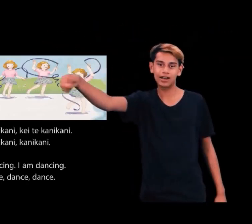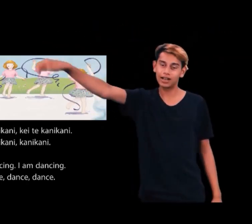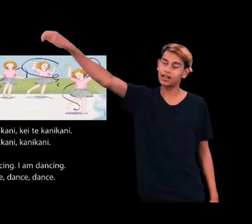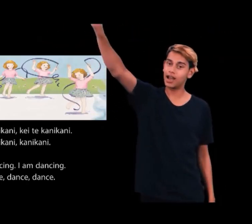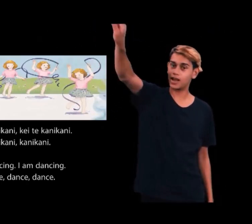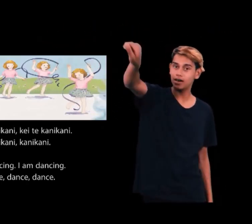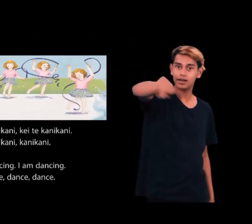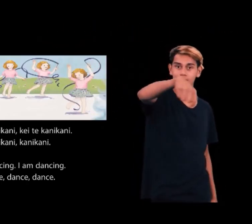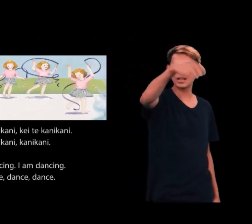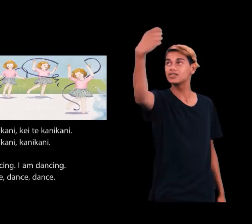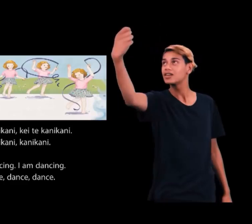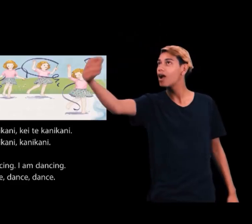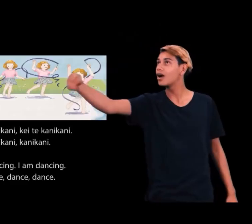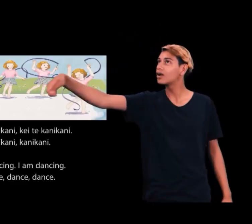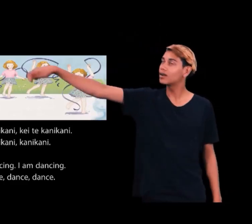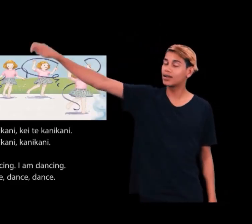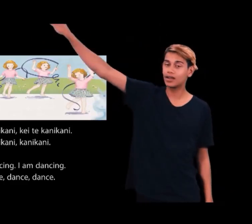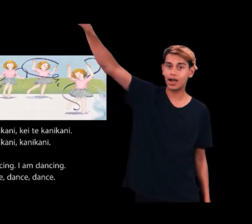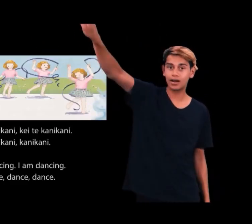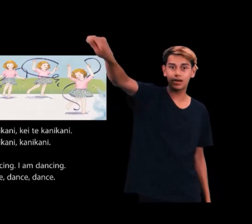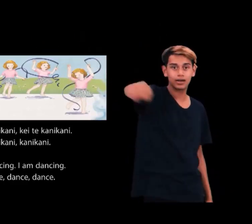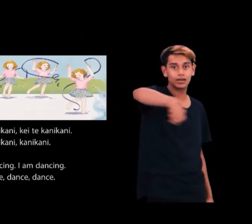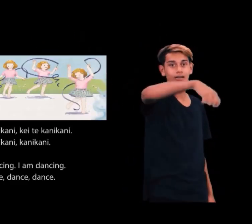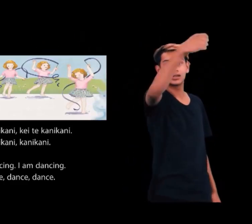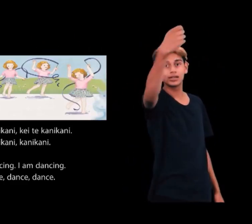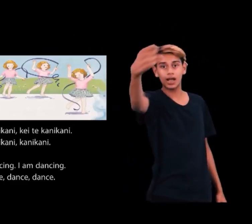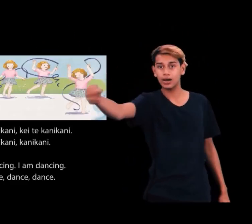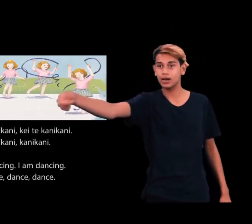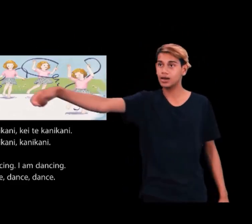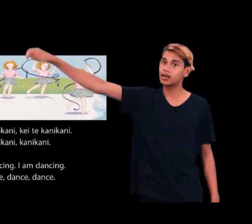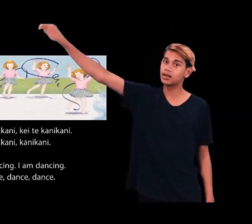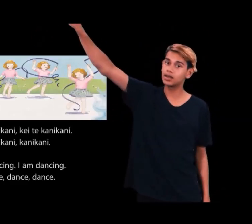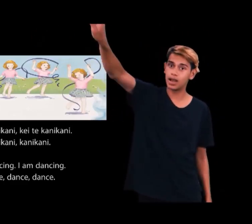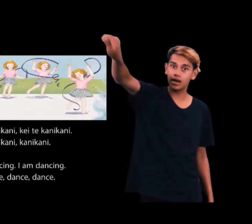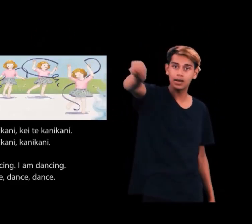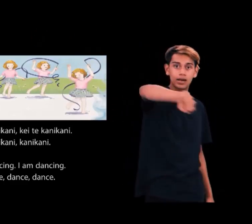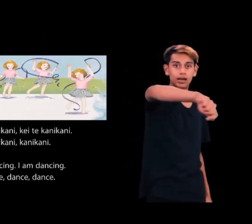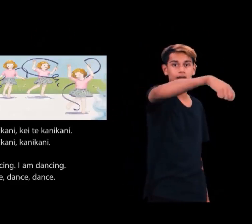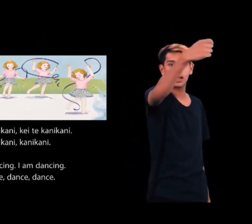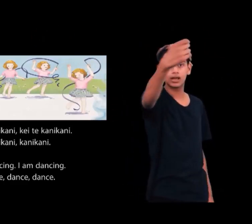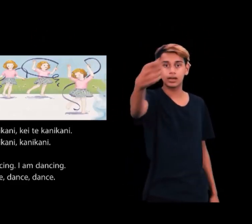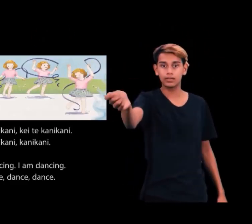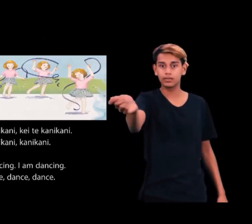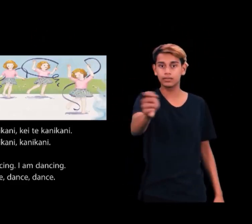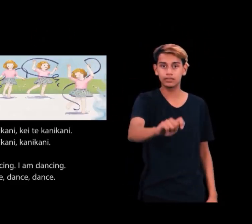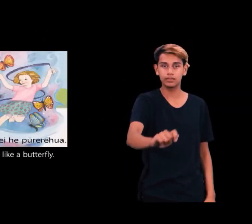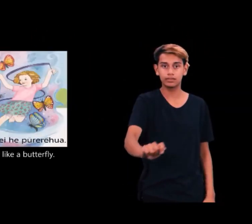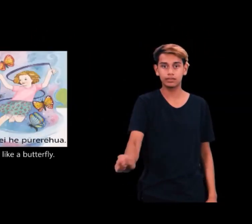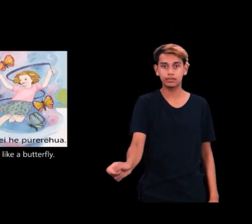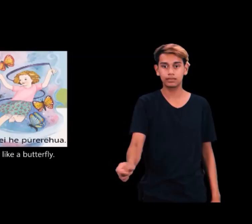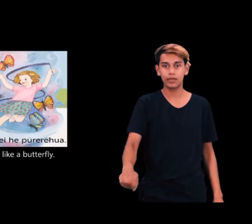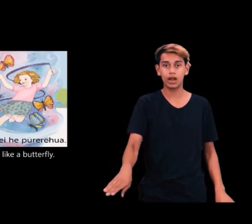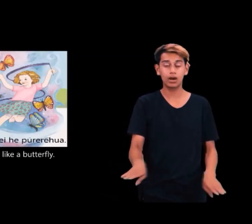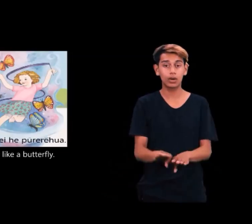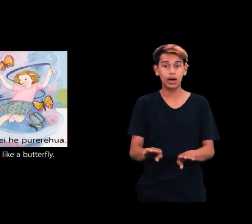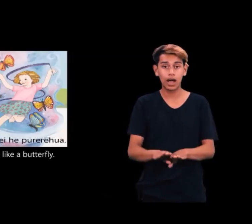kani kani, kei te kani kani, kani kani. Kani kani. Anō nei